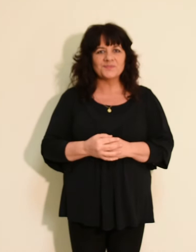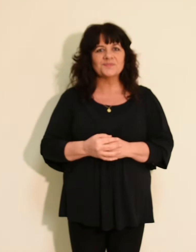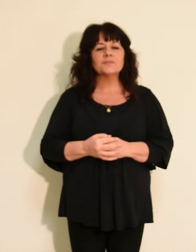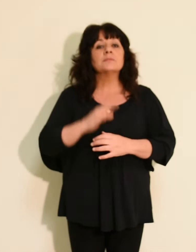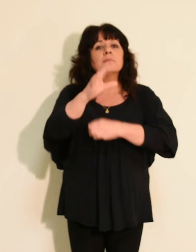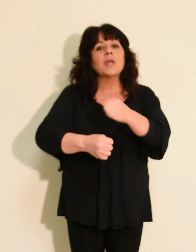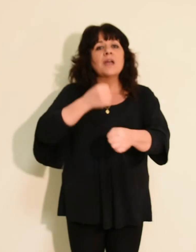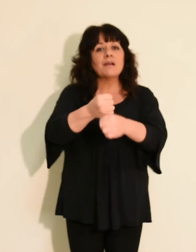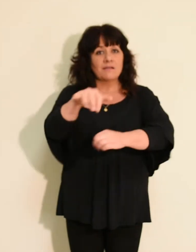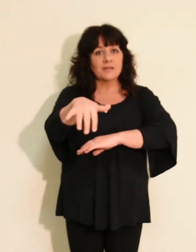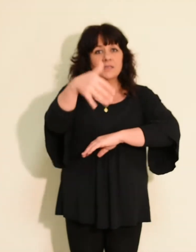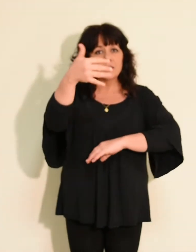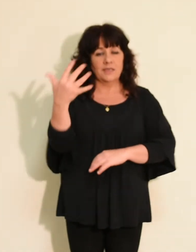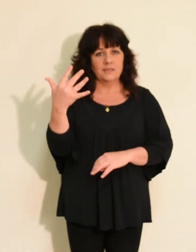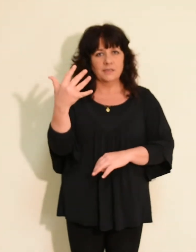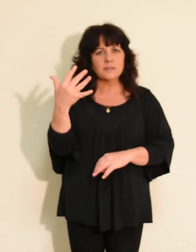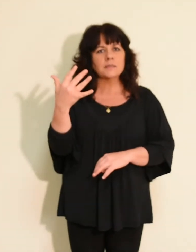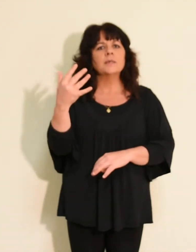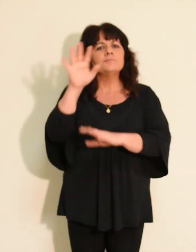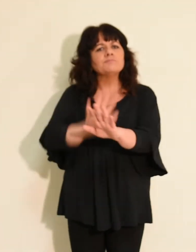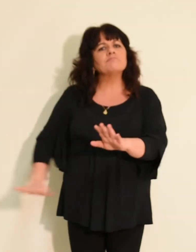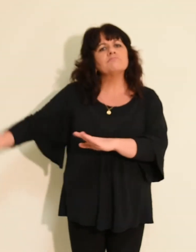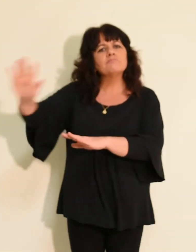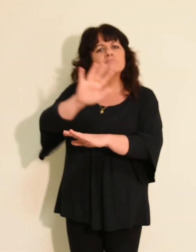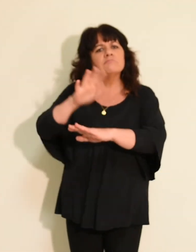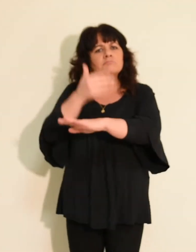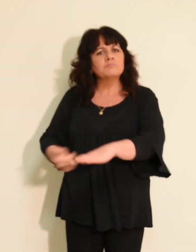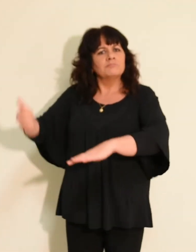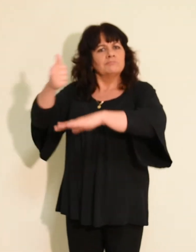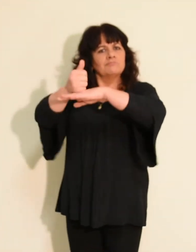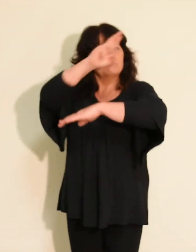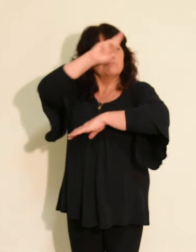L'an 15 du règne de l'empereur Tibère.